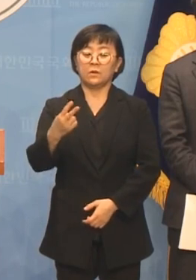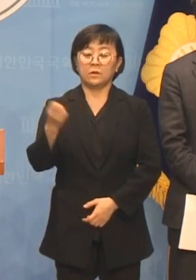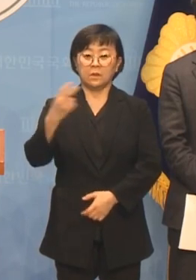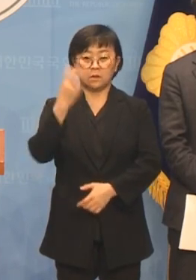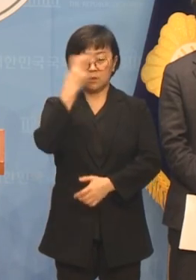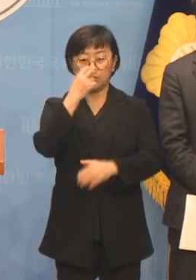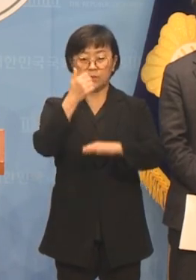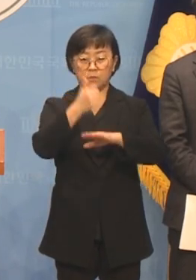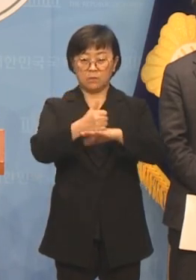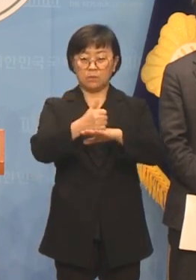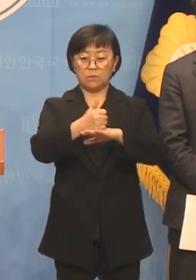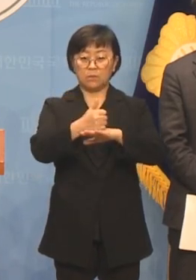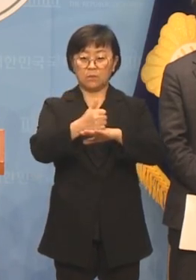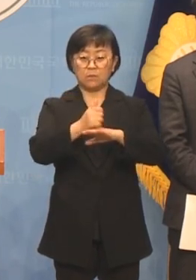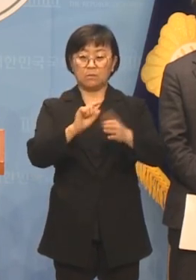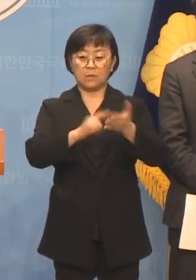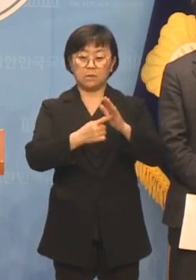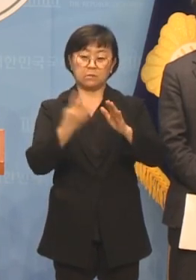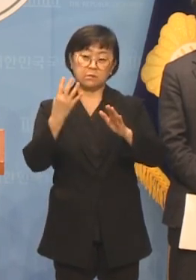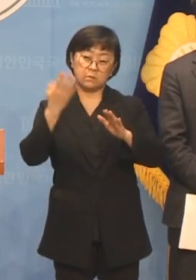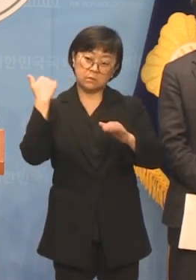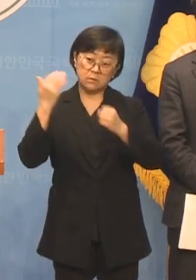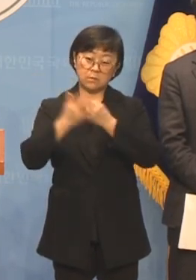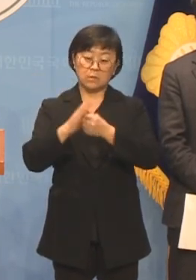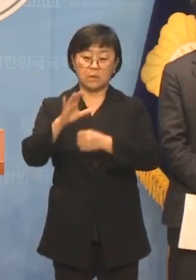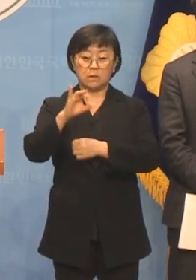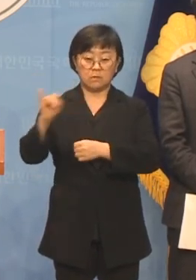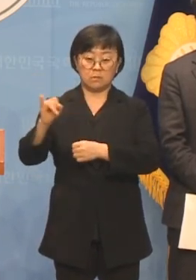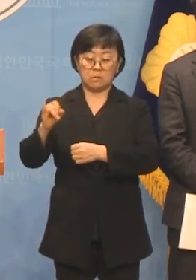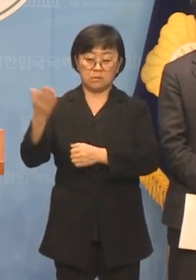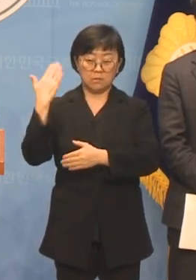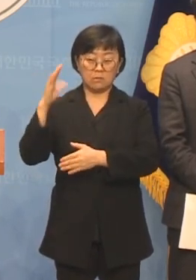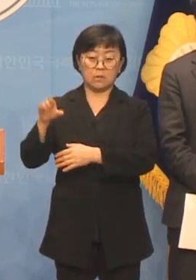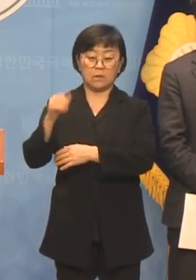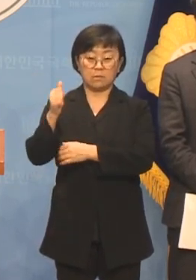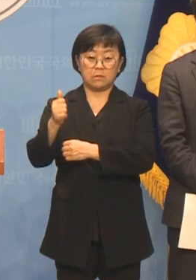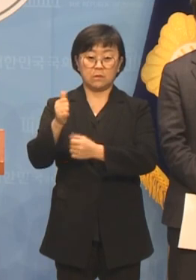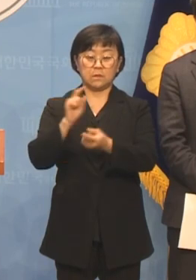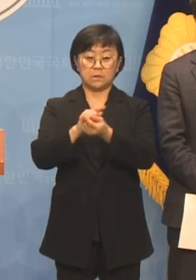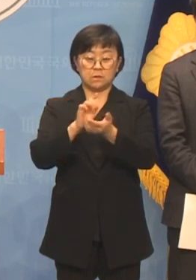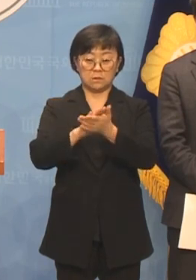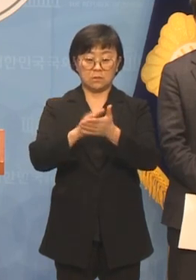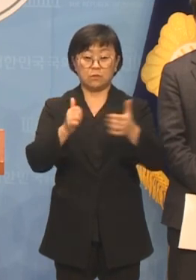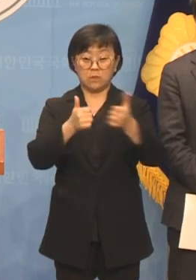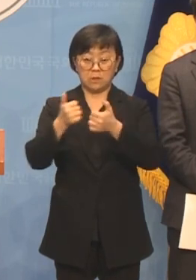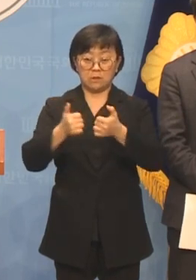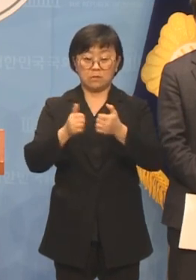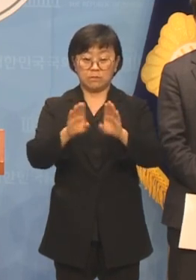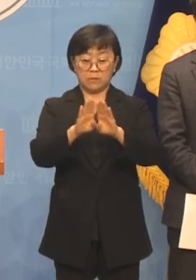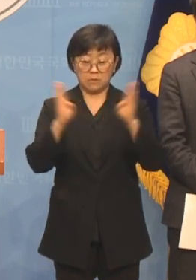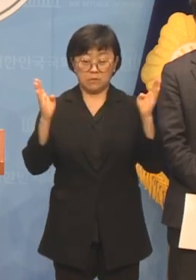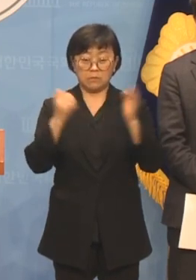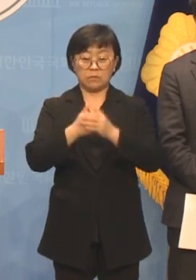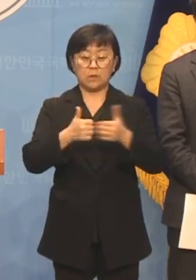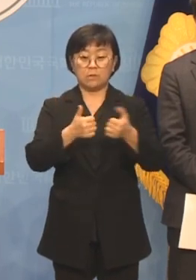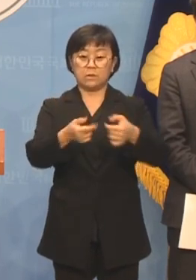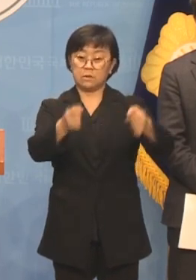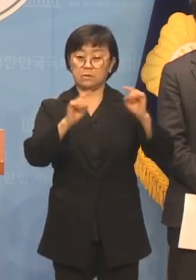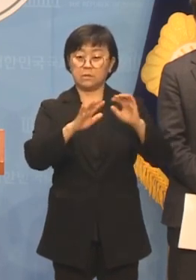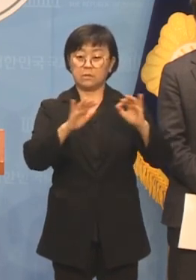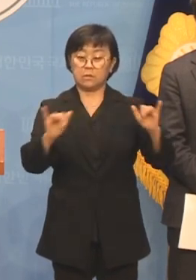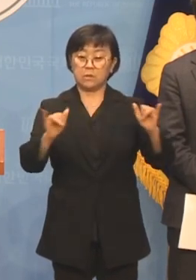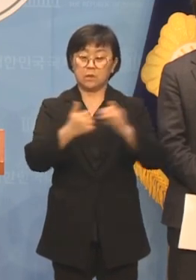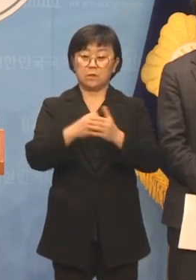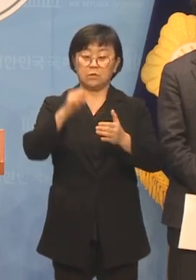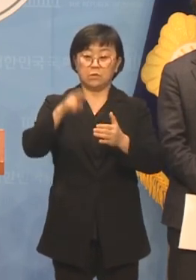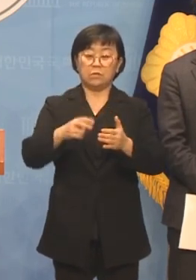재검토 결과 발표 나흘 전에도 이종섭 전 장관이 직접 주재한 회의가 열렸고, 해당 회의에 참석한